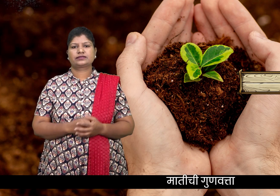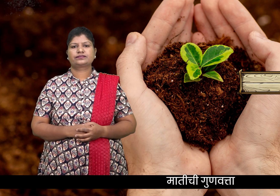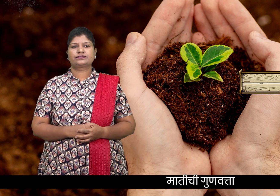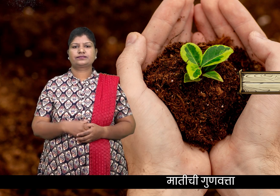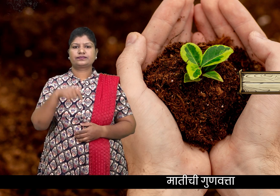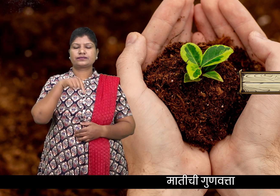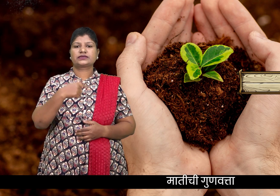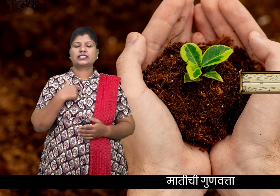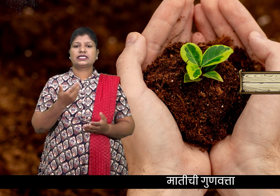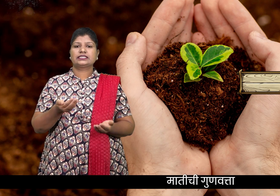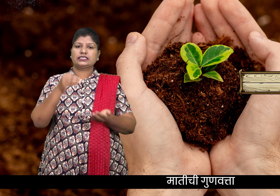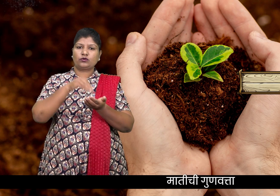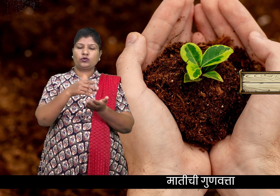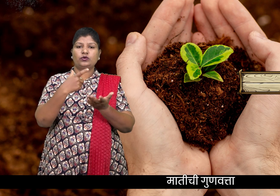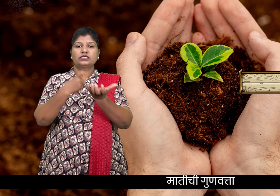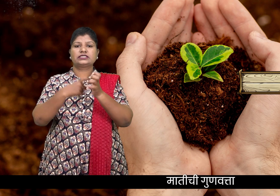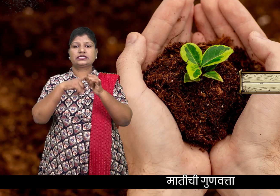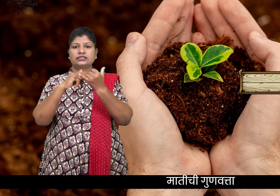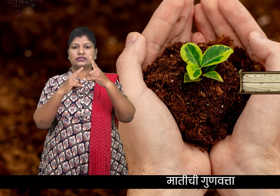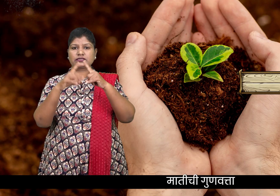मातीची गुणवत्ता